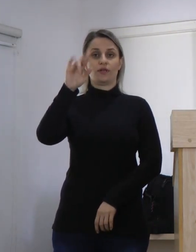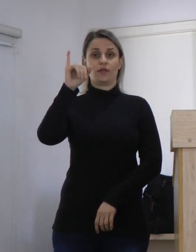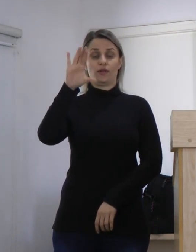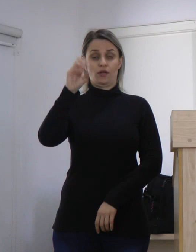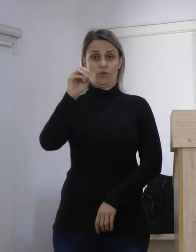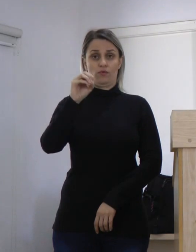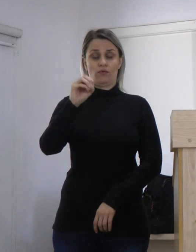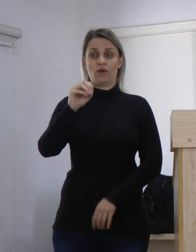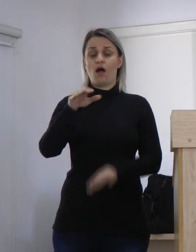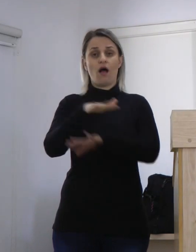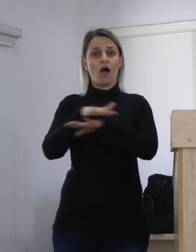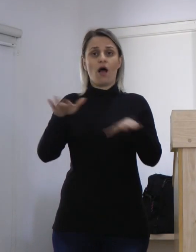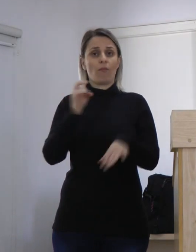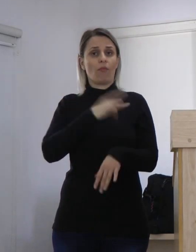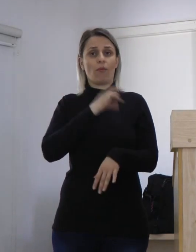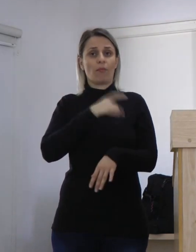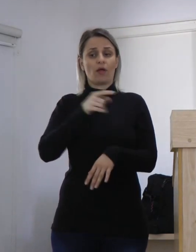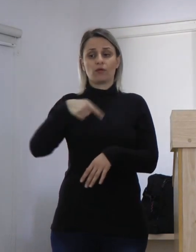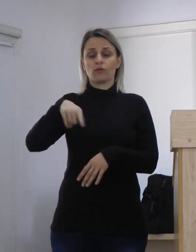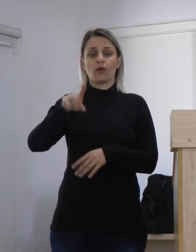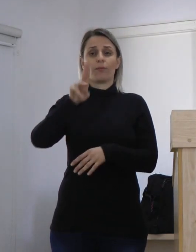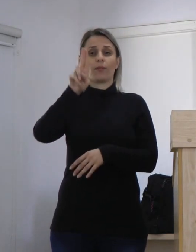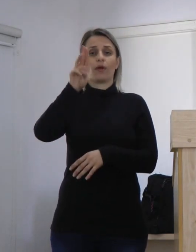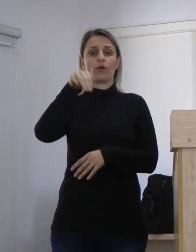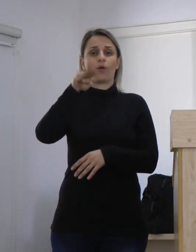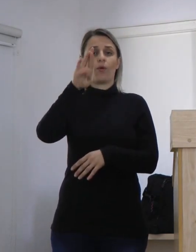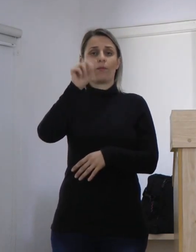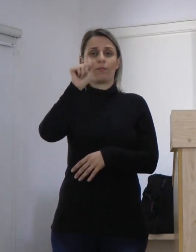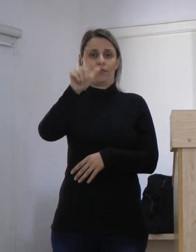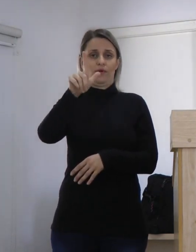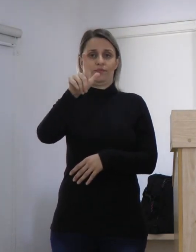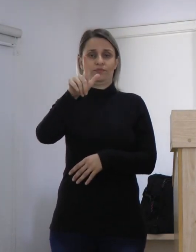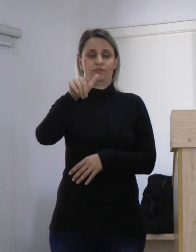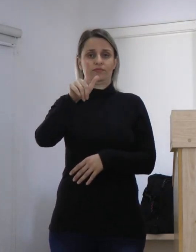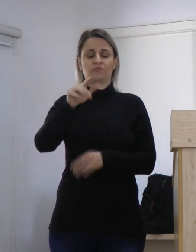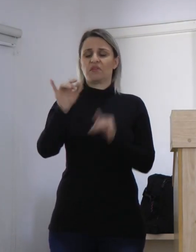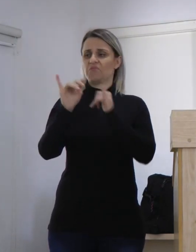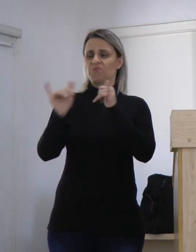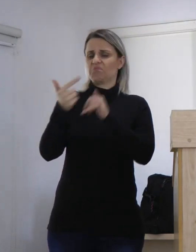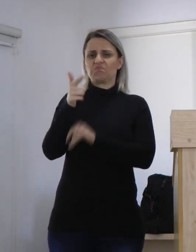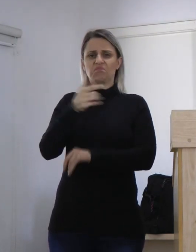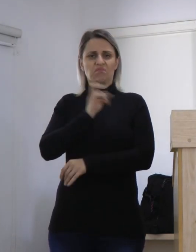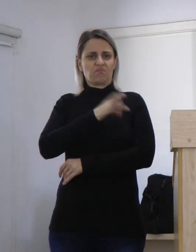umbral. Ele disse assim: pessoal, não tenho medo de ir para o umbral, não.